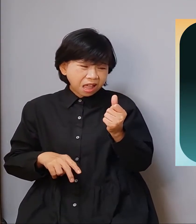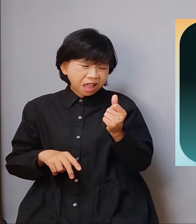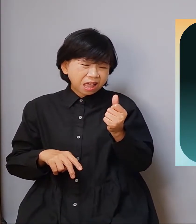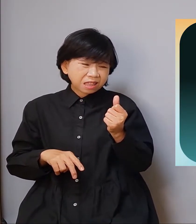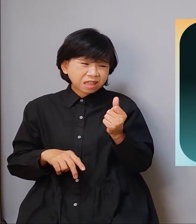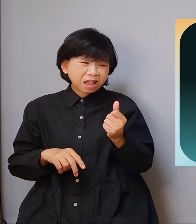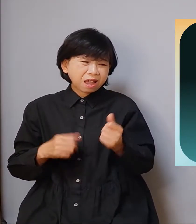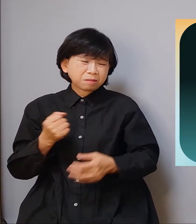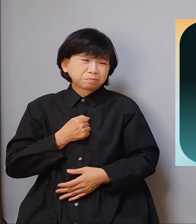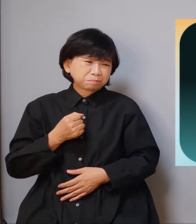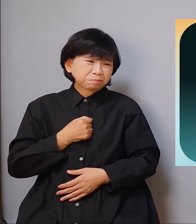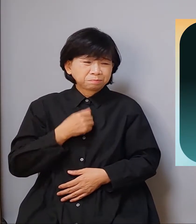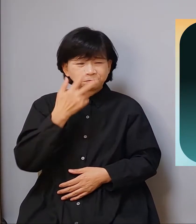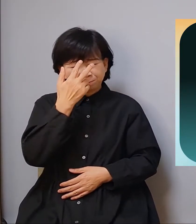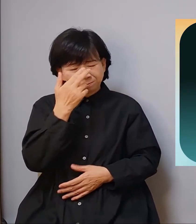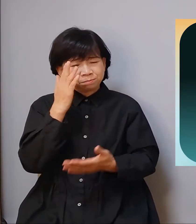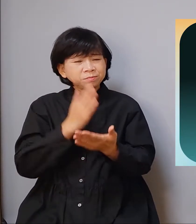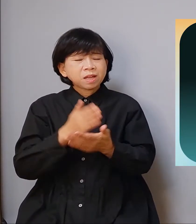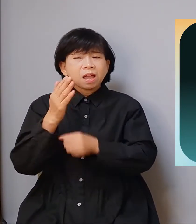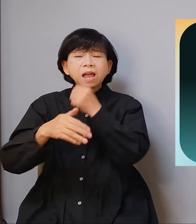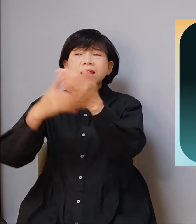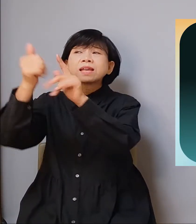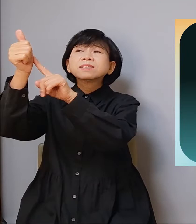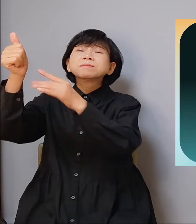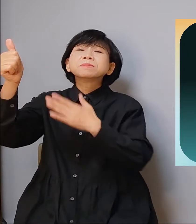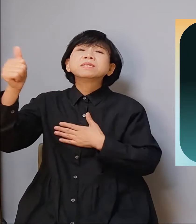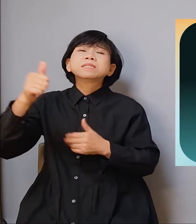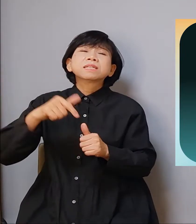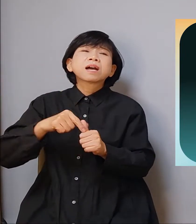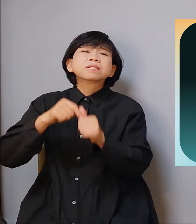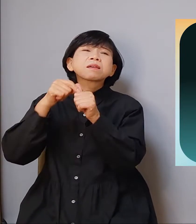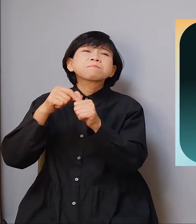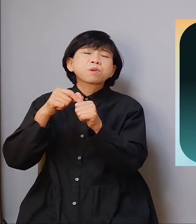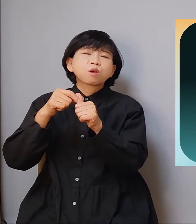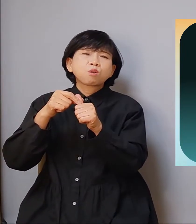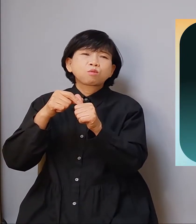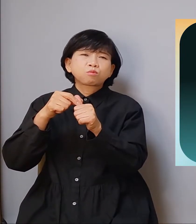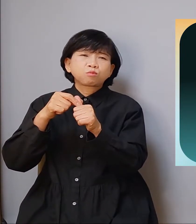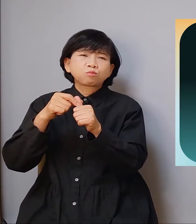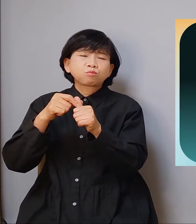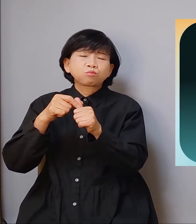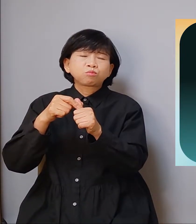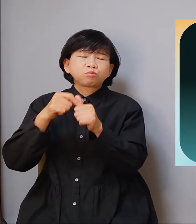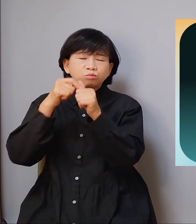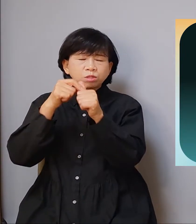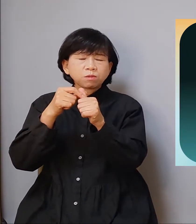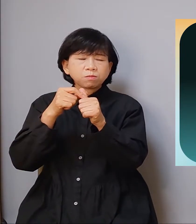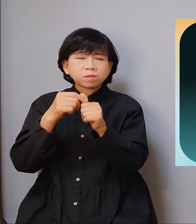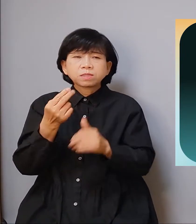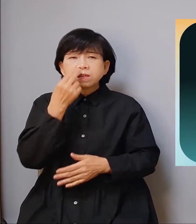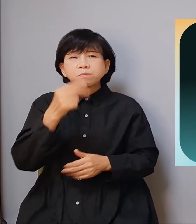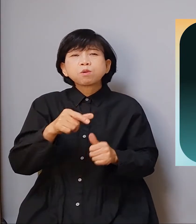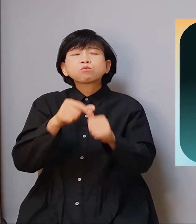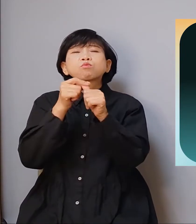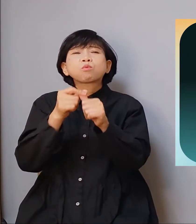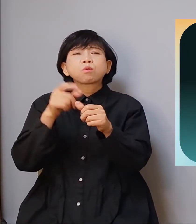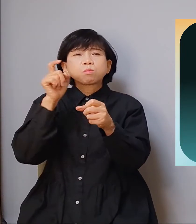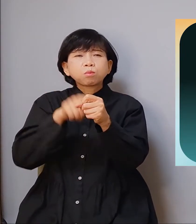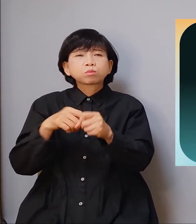마소서. 하나님이 생명을 구원하시려고 나를 당신들보다 먼저 보내셨나이다. 아멘.